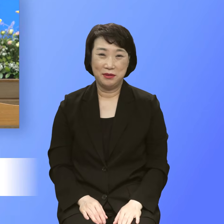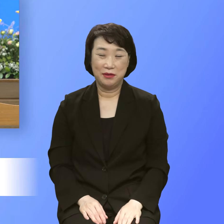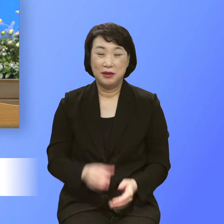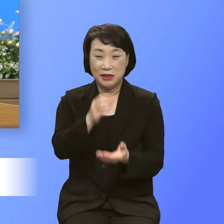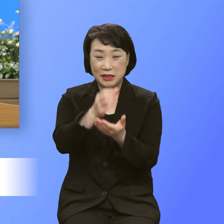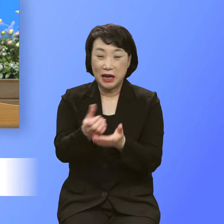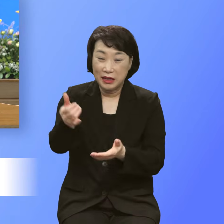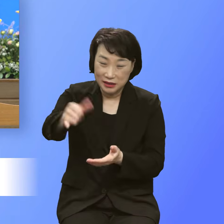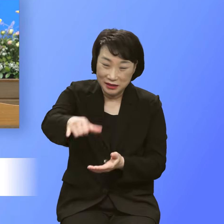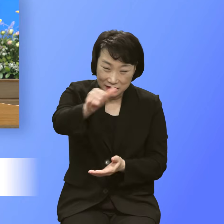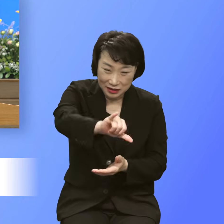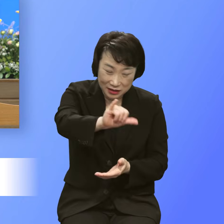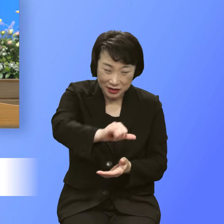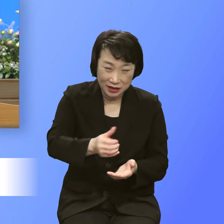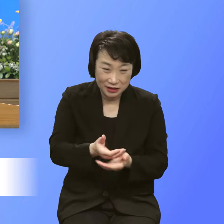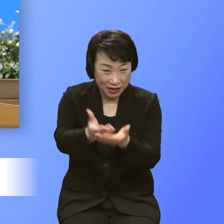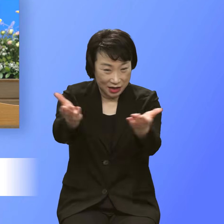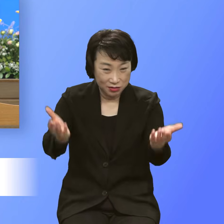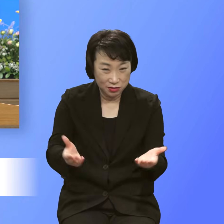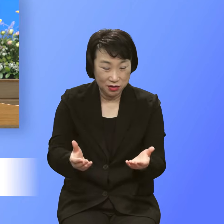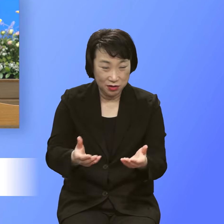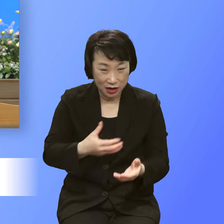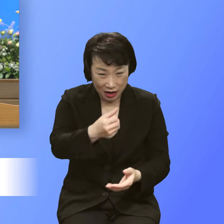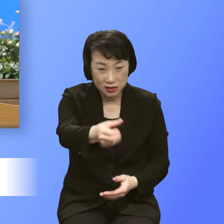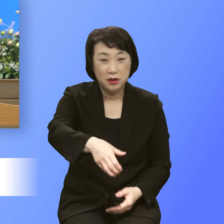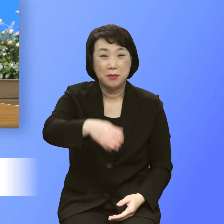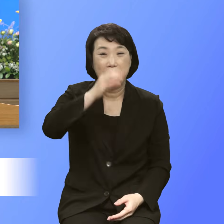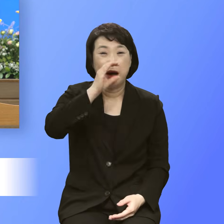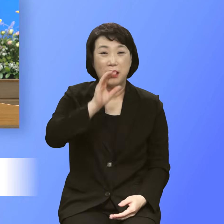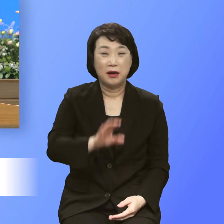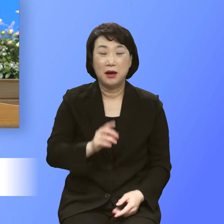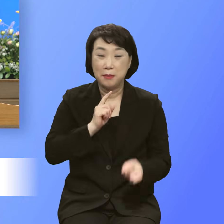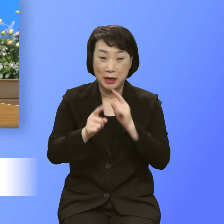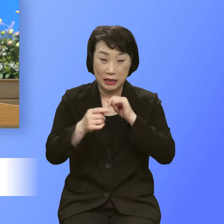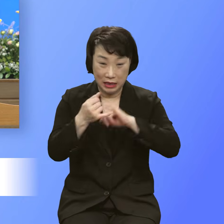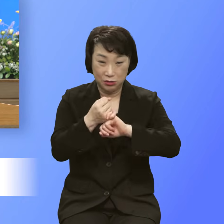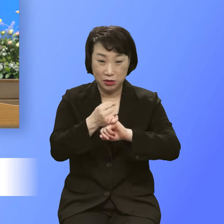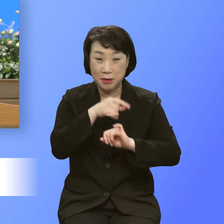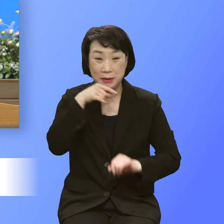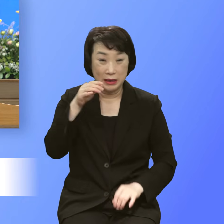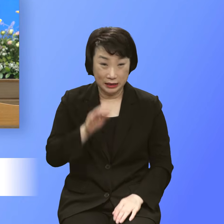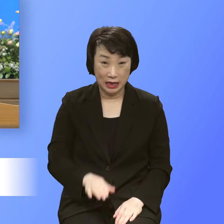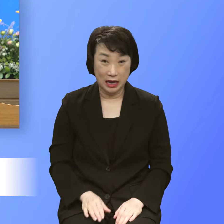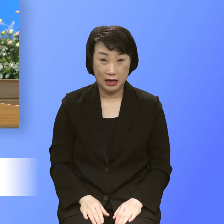잔을 나누며 가라사대 받아 마셔라. 내 언약의 피다.